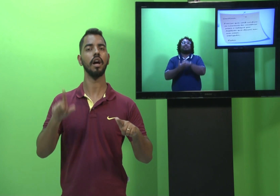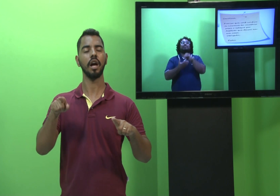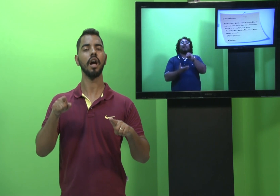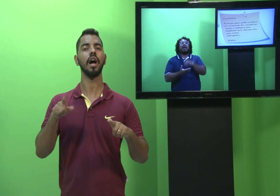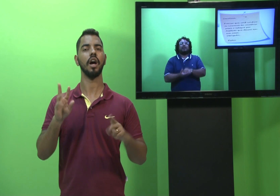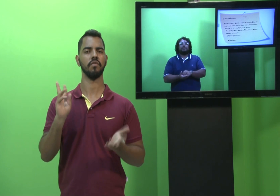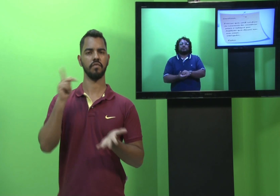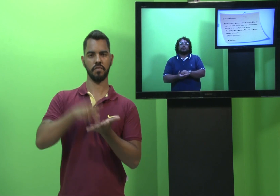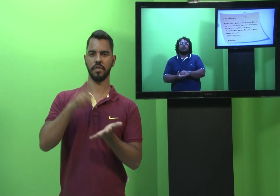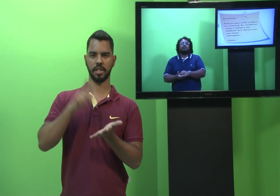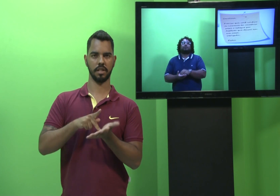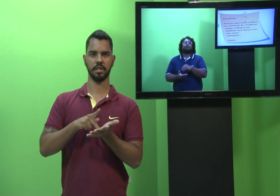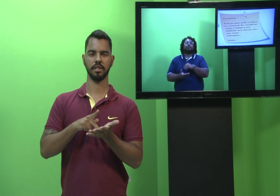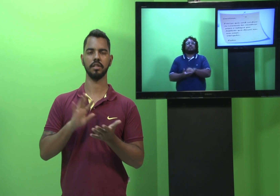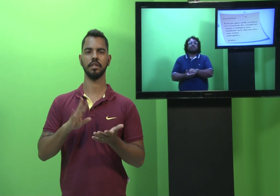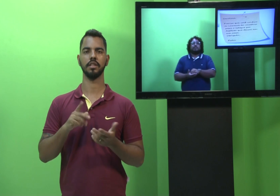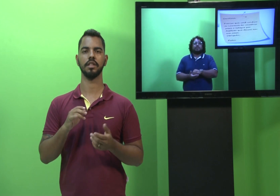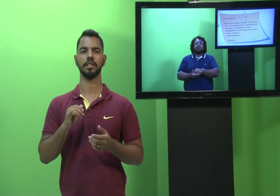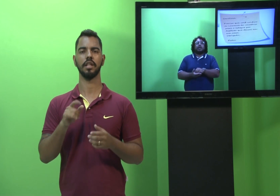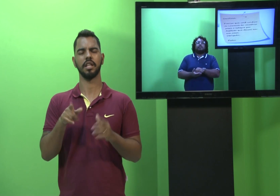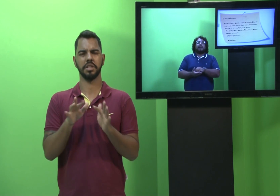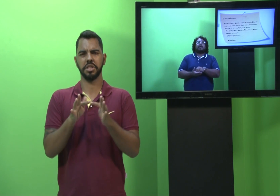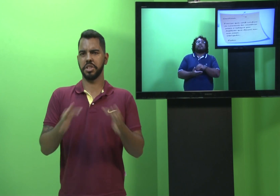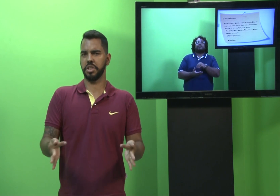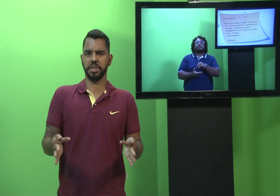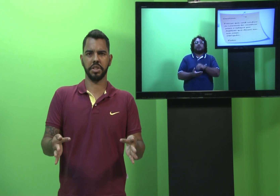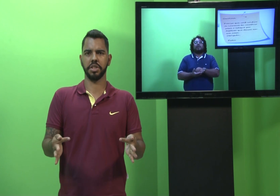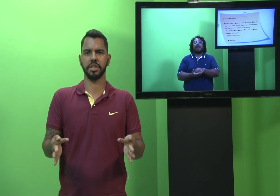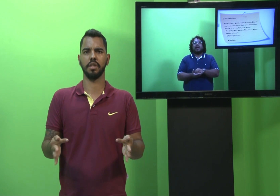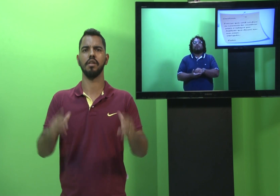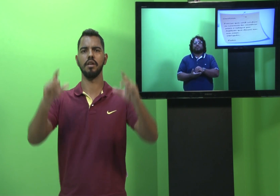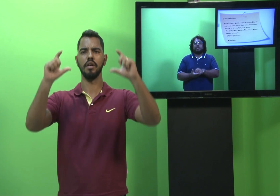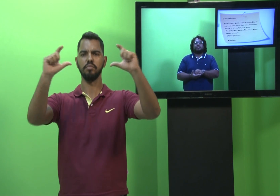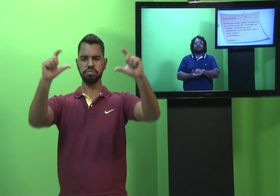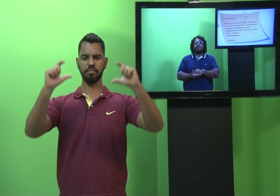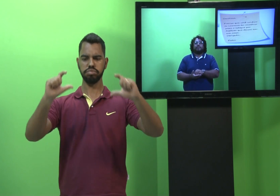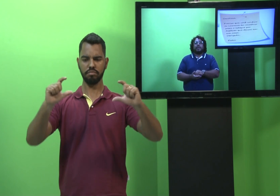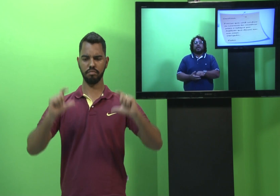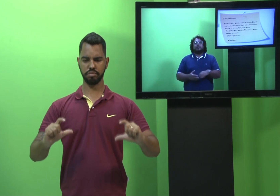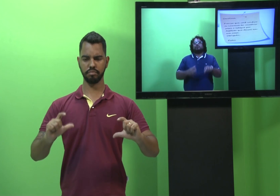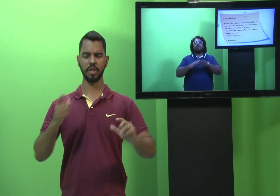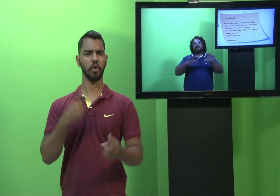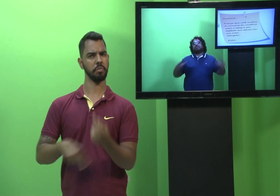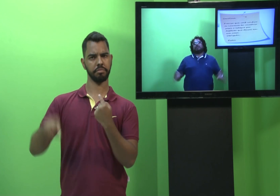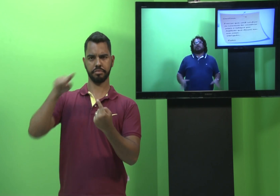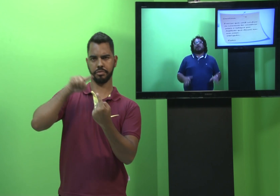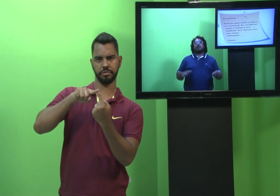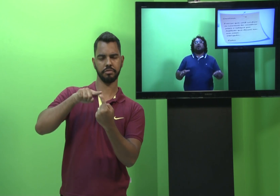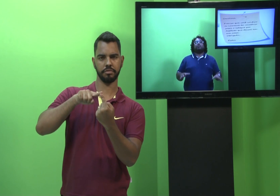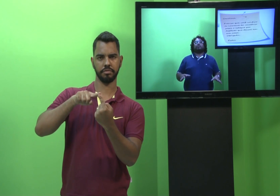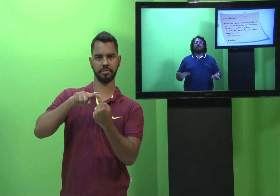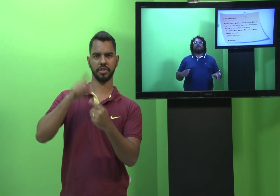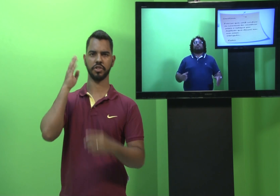das palavras, uma estrutura simples, paragrafação clara e objetiva. Isso não quer dizer que não